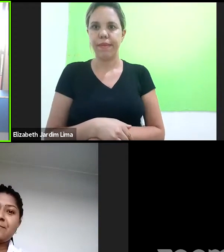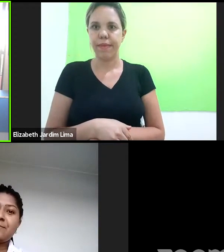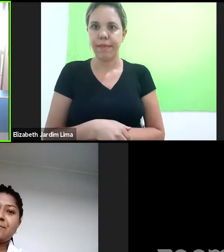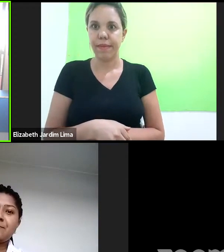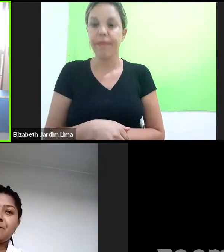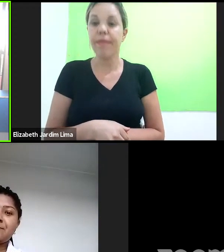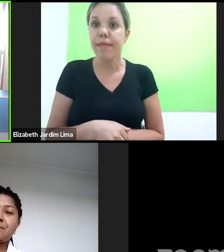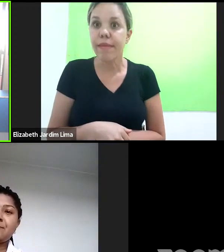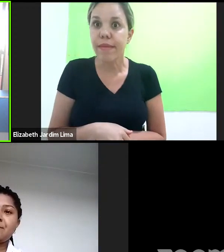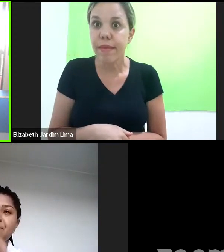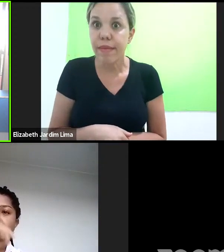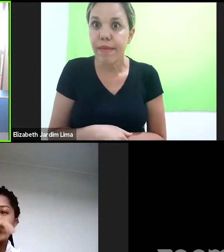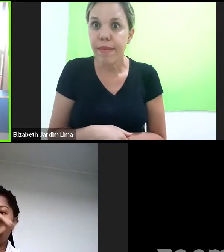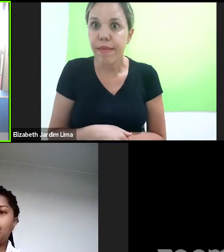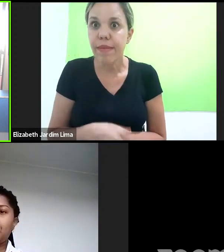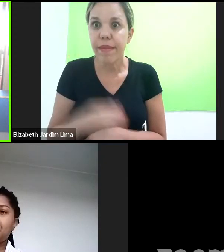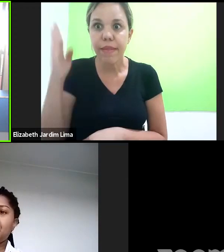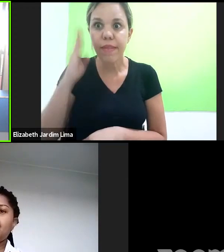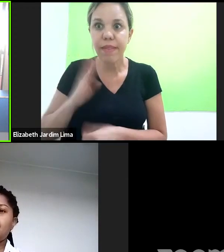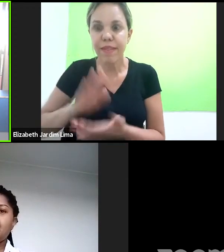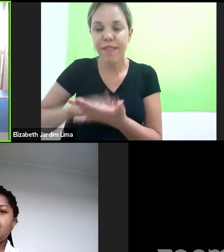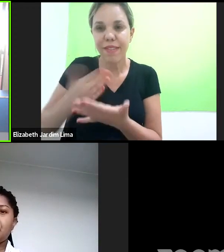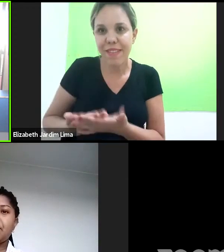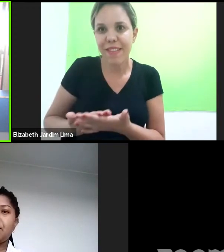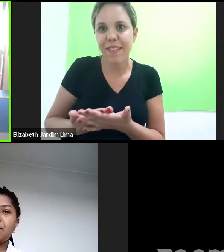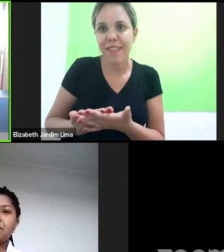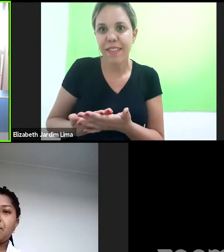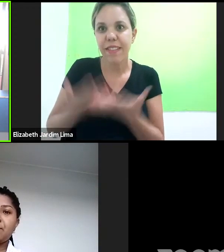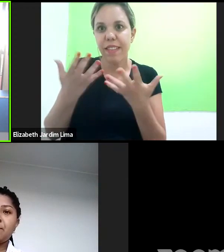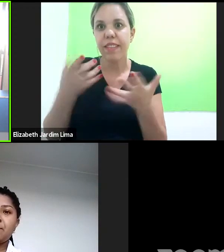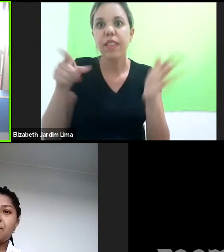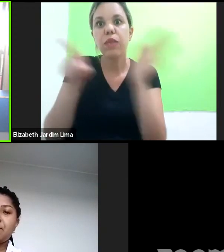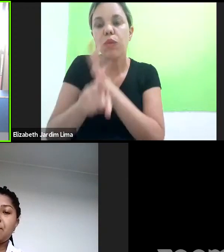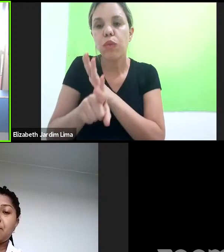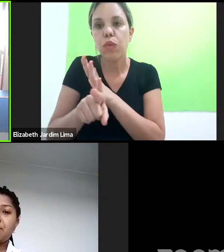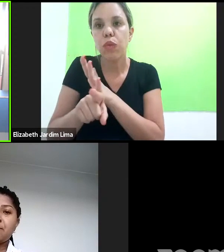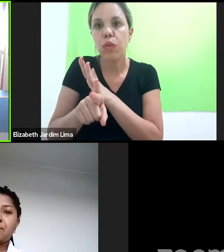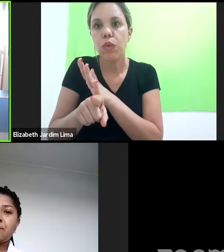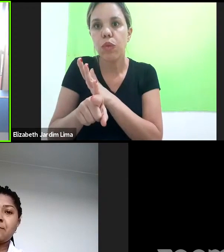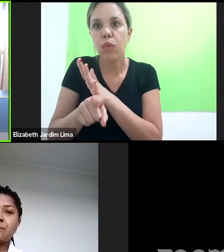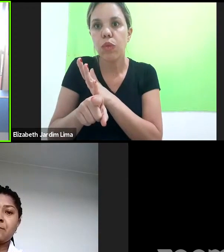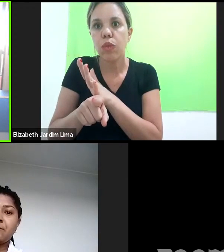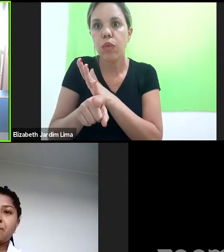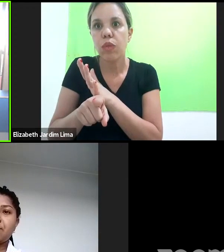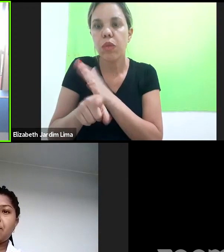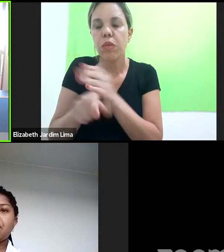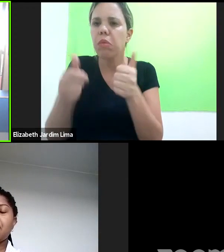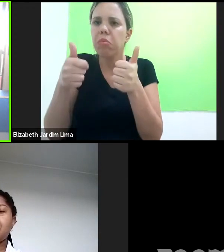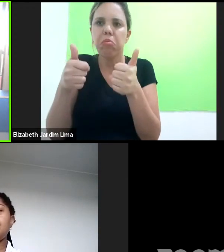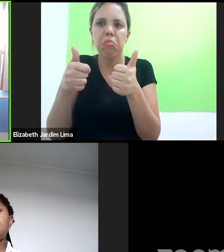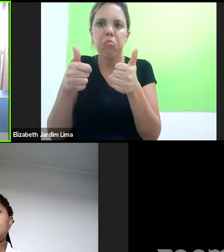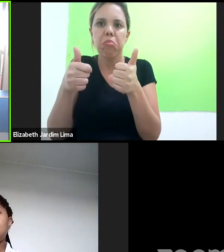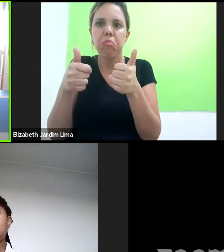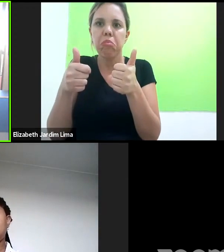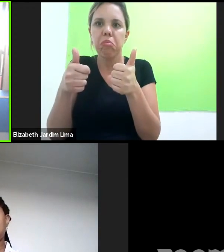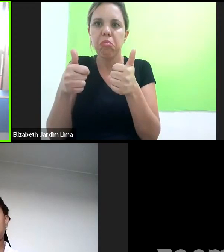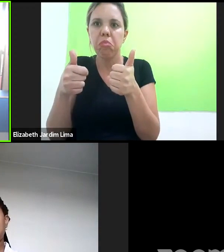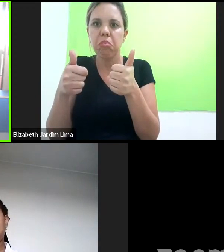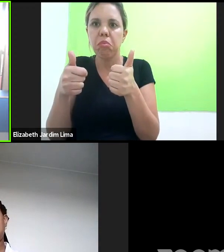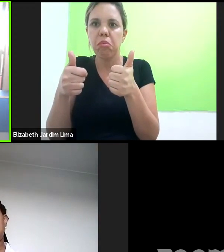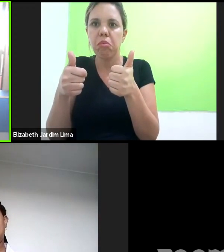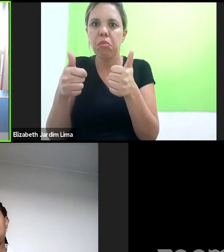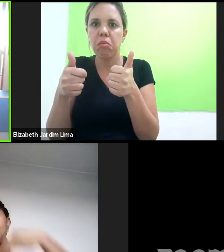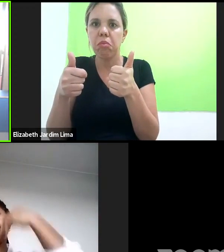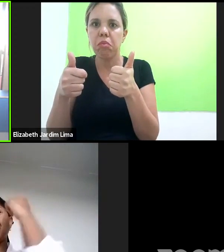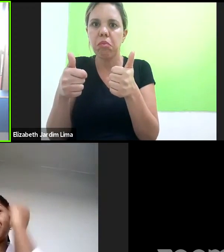Beth, nossa intérprete de Libras, eu queria te perguntar se você não quer tomar uma água enquanto eu leio alguns comentários do YouTube que já